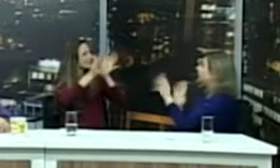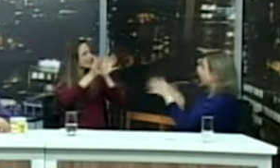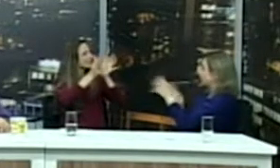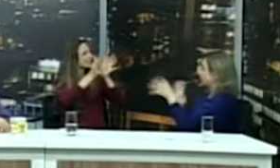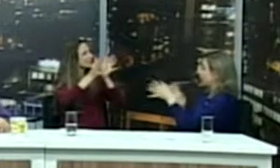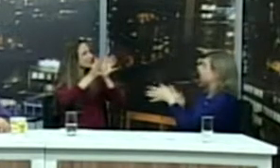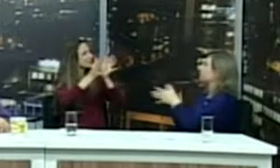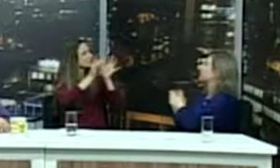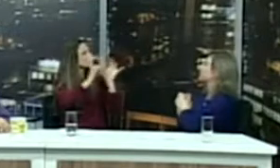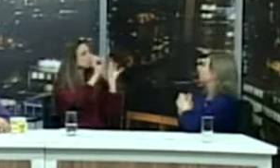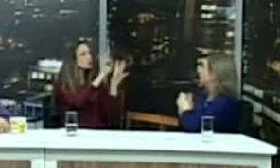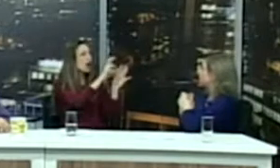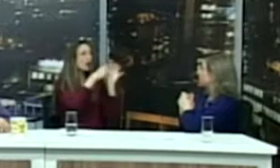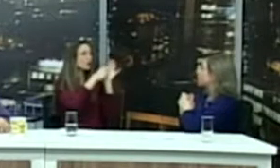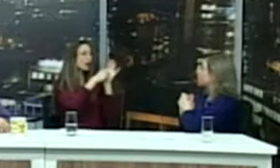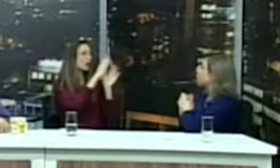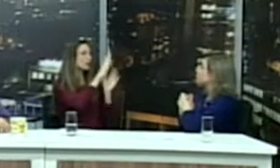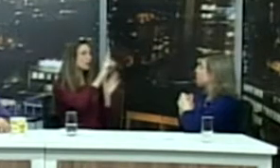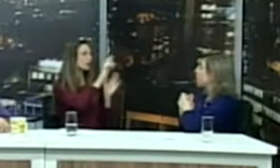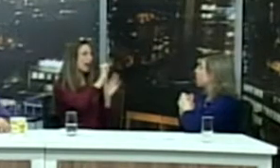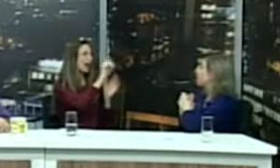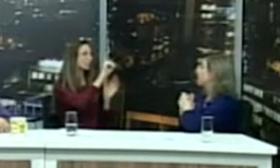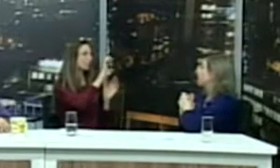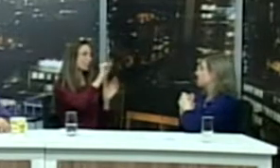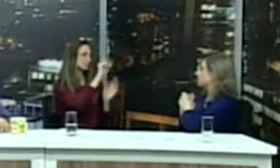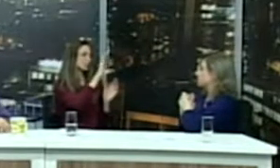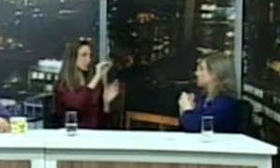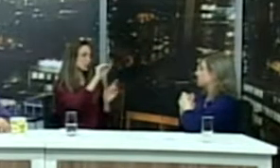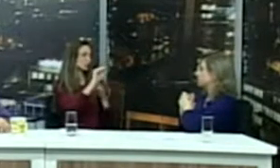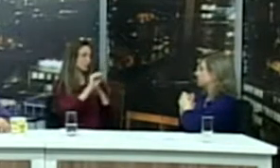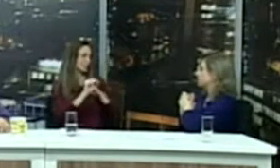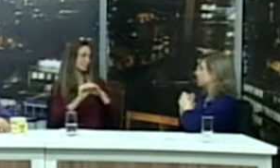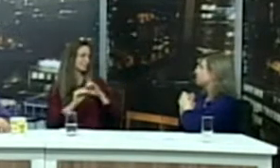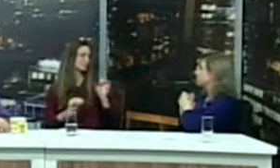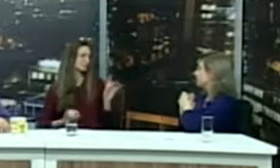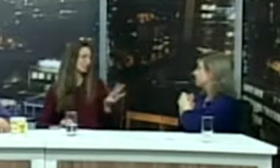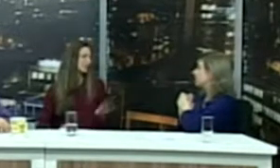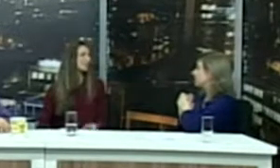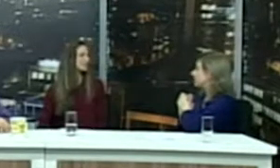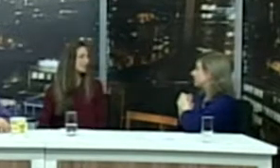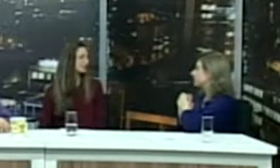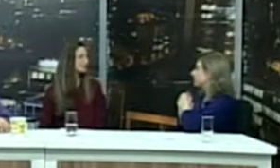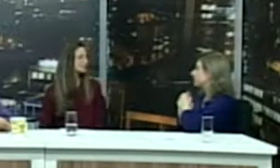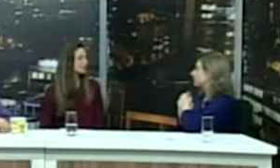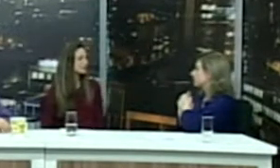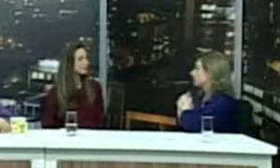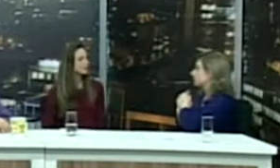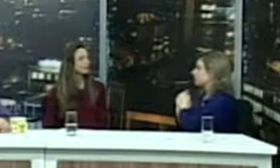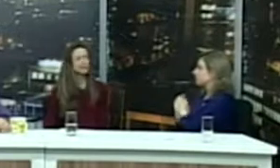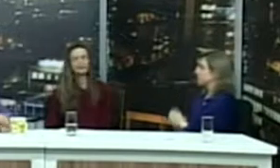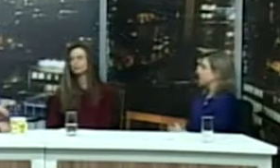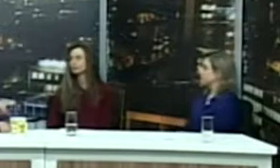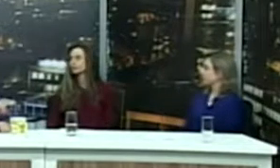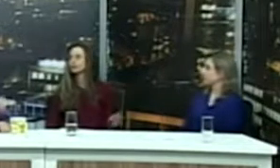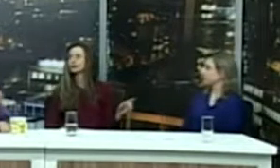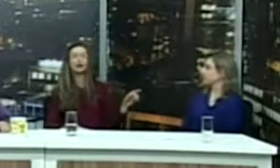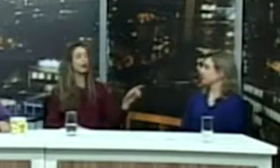tem a interpretação em Libras. Só o Bradesco que tem. Pois é, olha só. Eu sei que o meu irmão